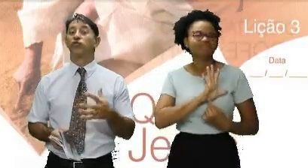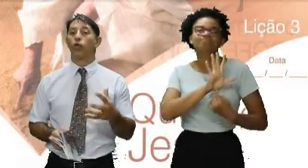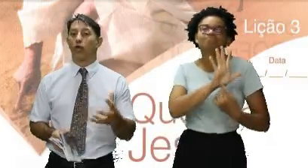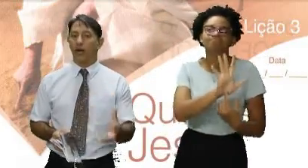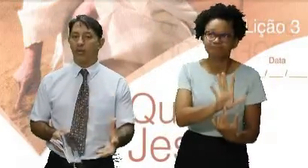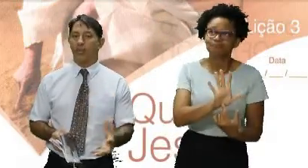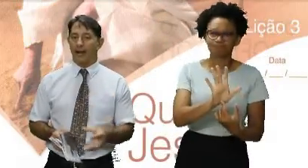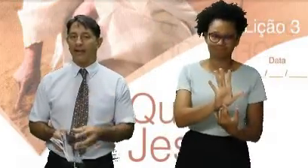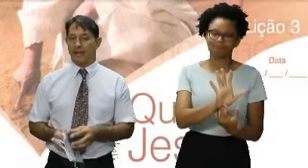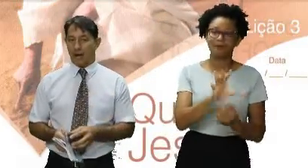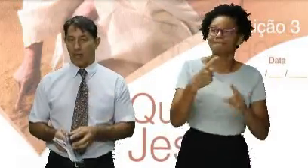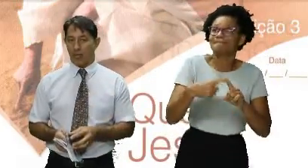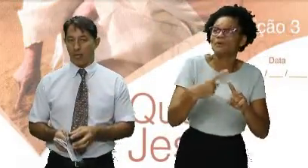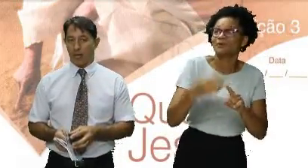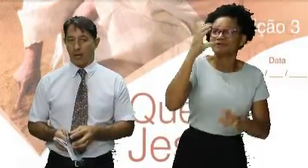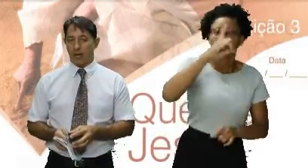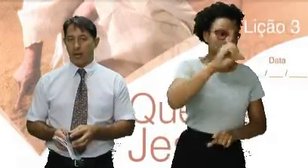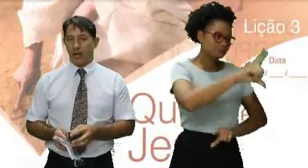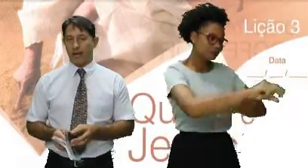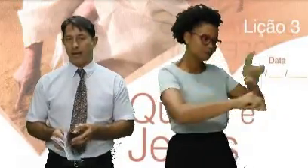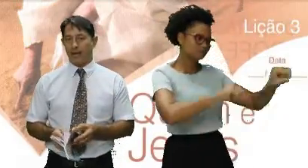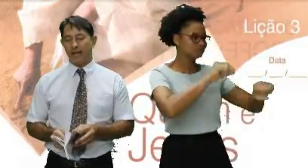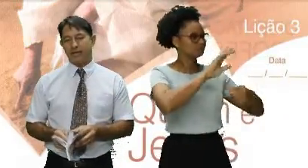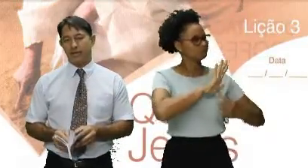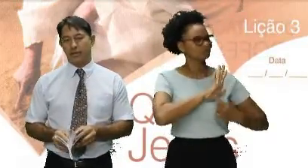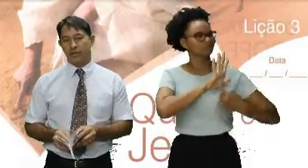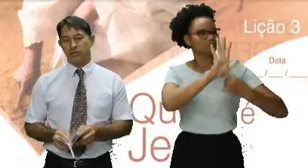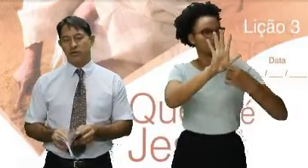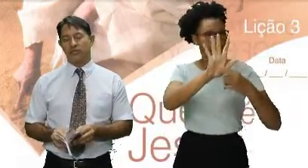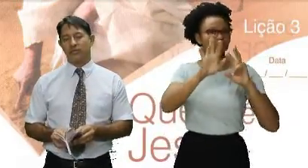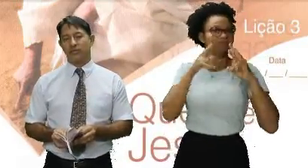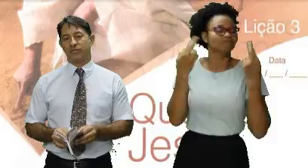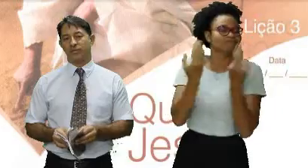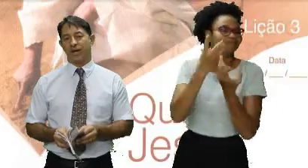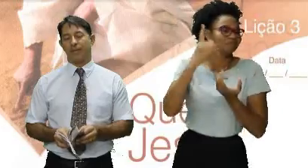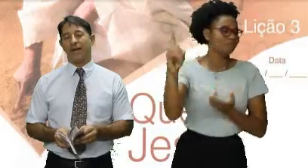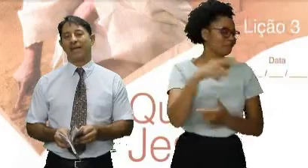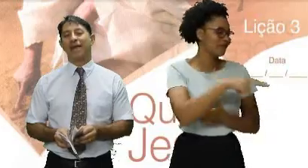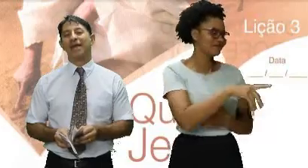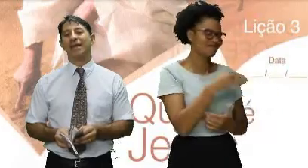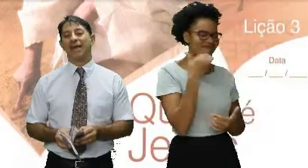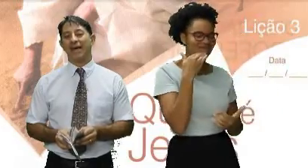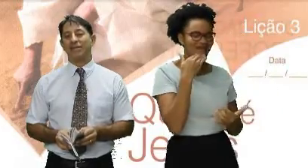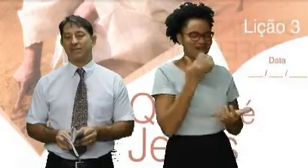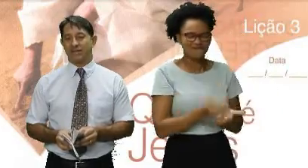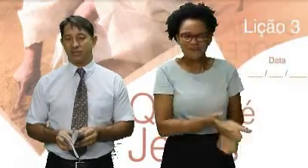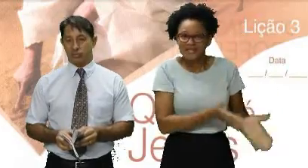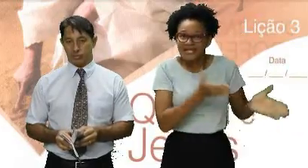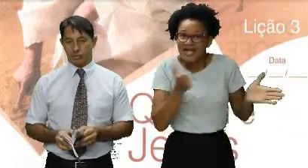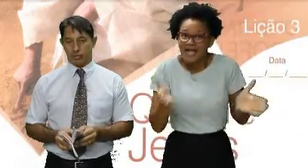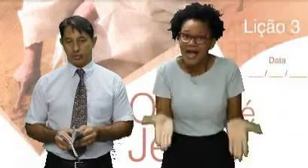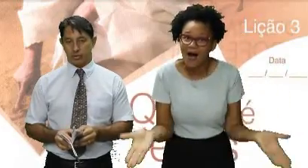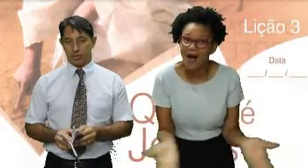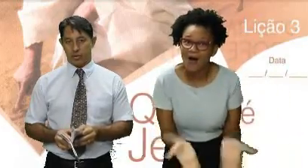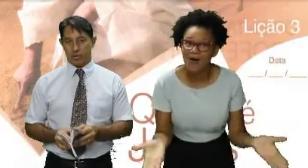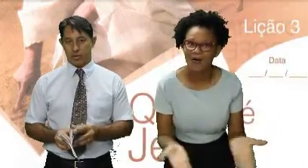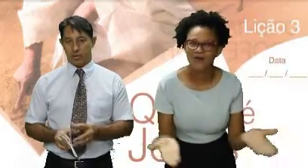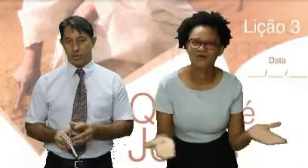o escolheu para tal. E na lição de hoje nós vamos saber quem é